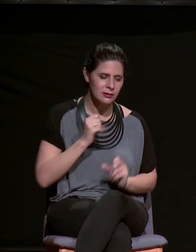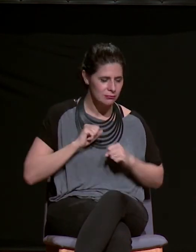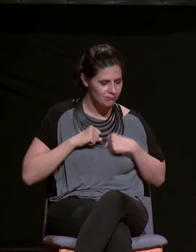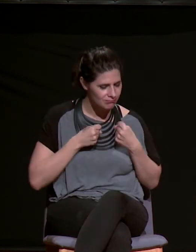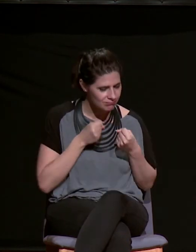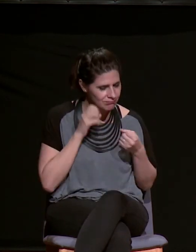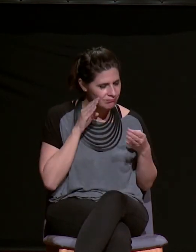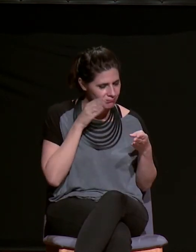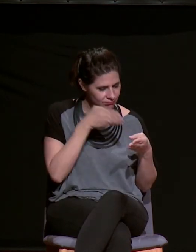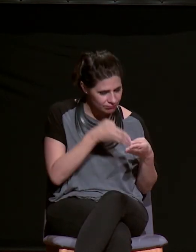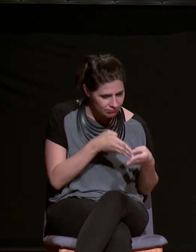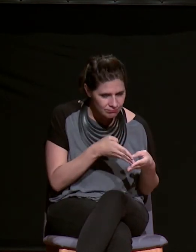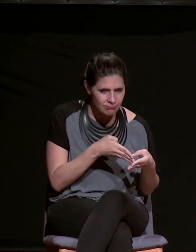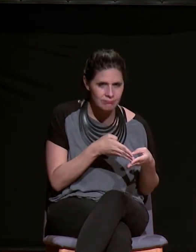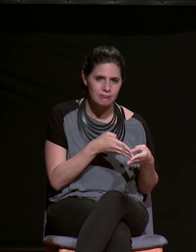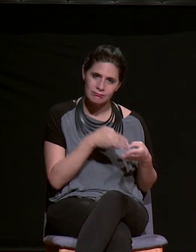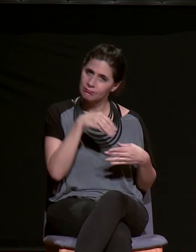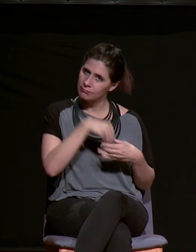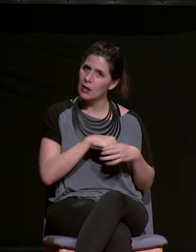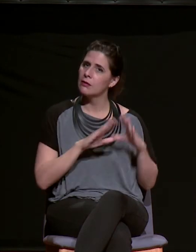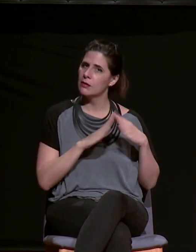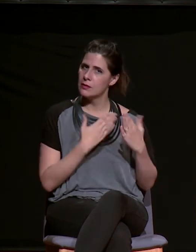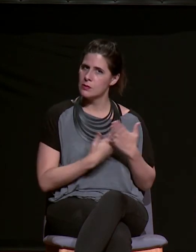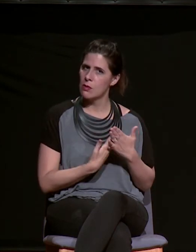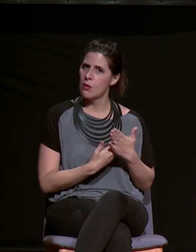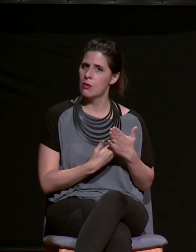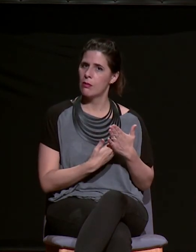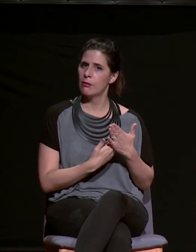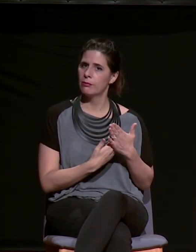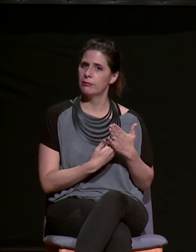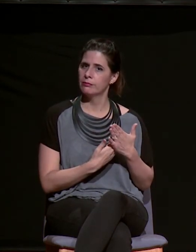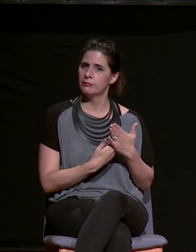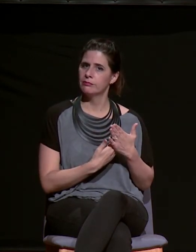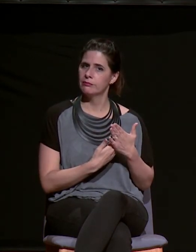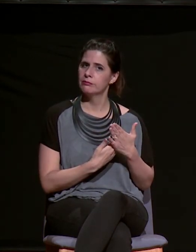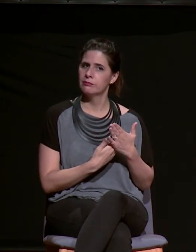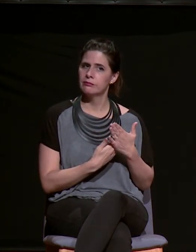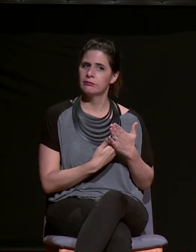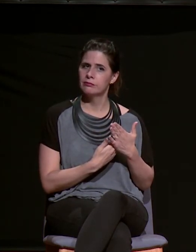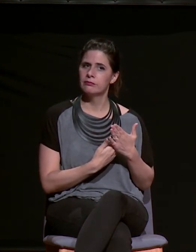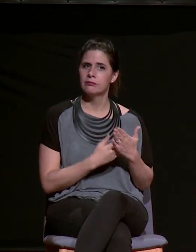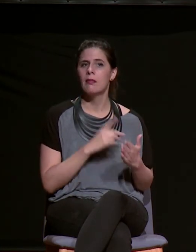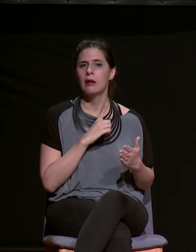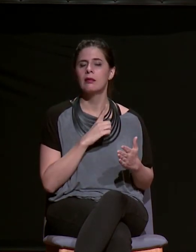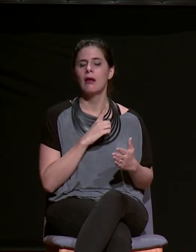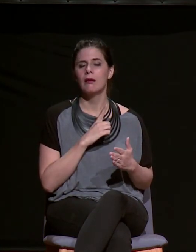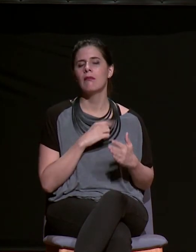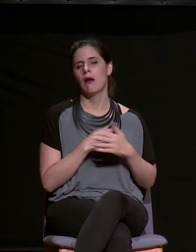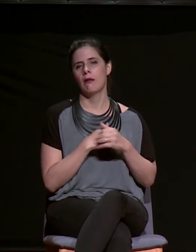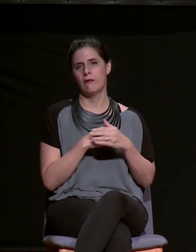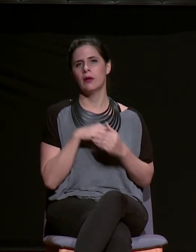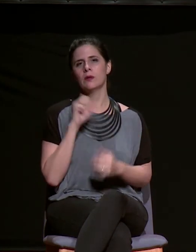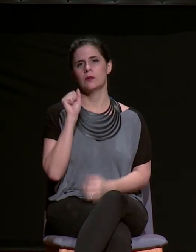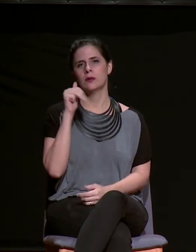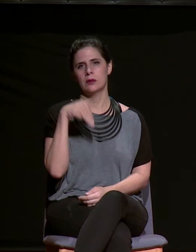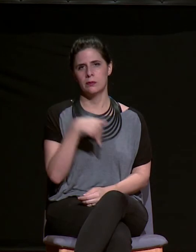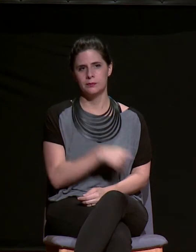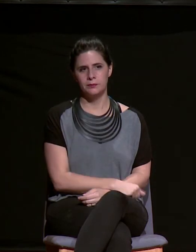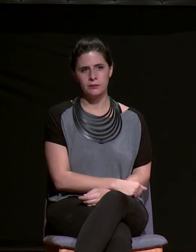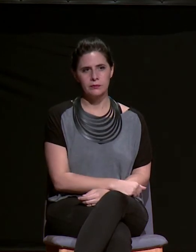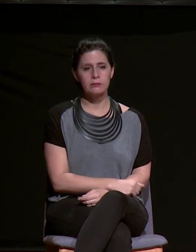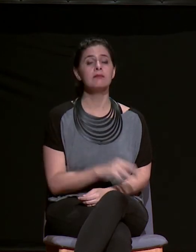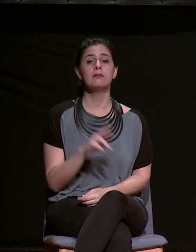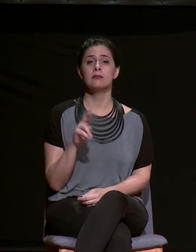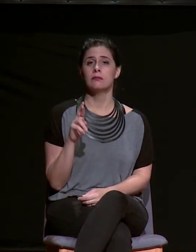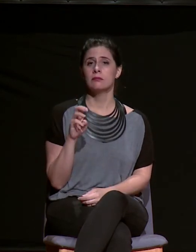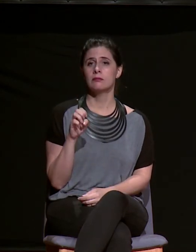a gente encontra na escola, nos estudos, ela é atravessada por uma relação de afeto, sim. E o